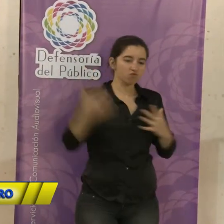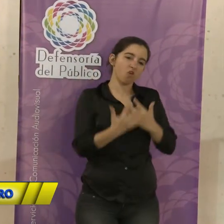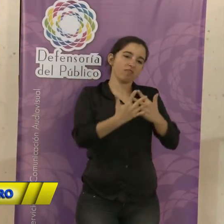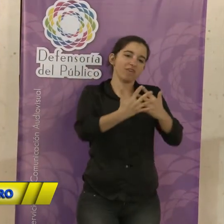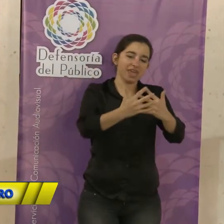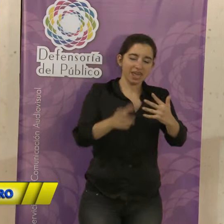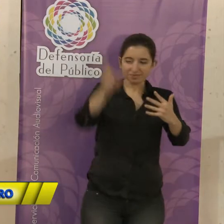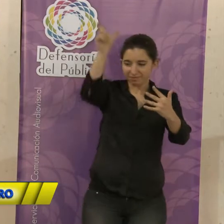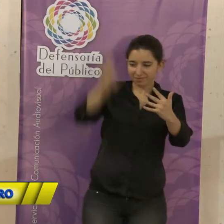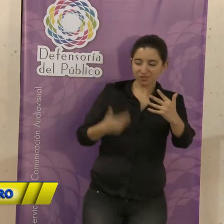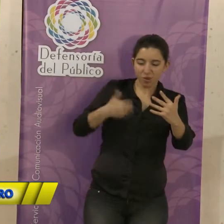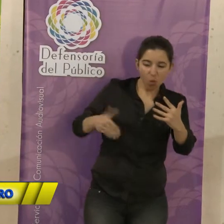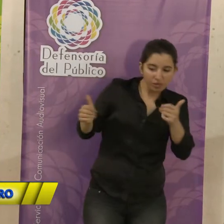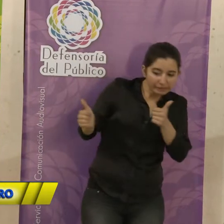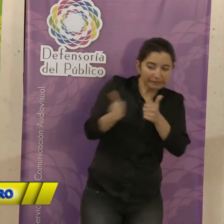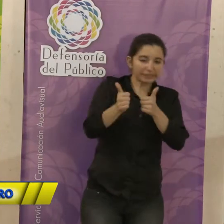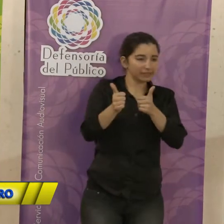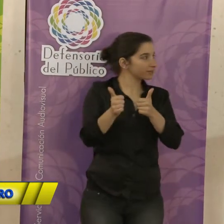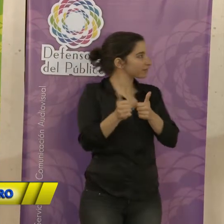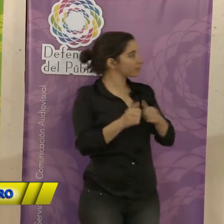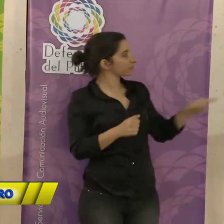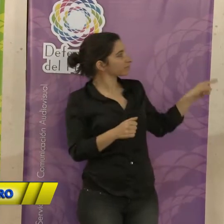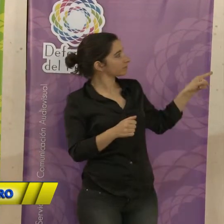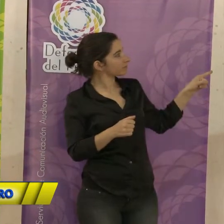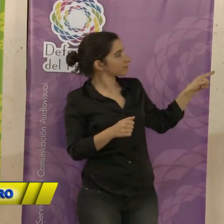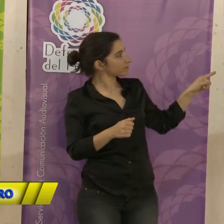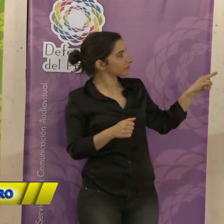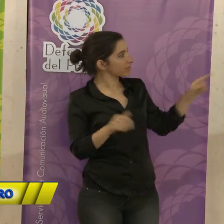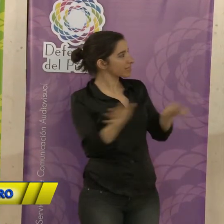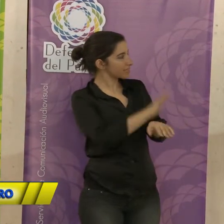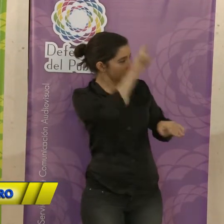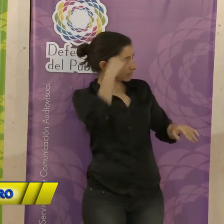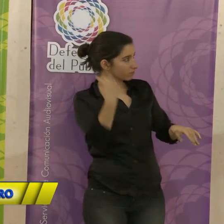con entusiasmo. Carancho, Cine Nacional.